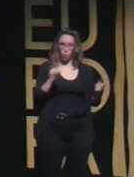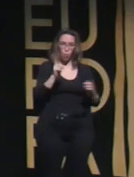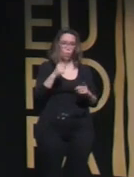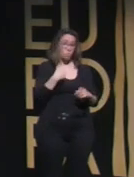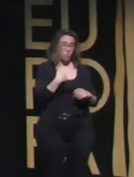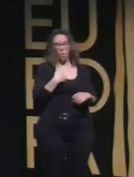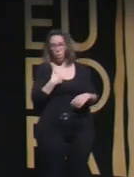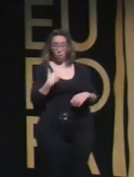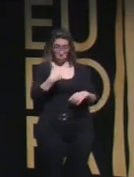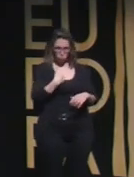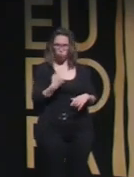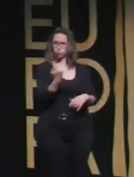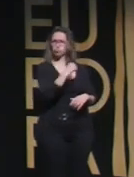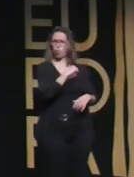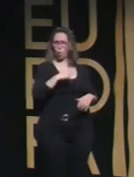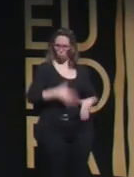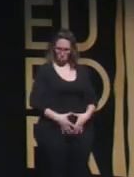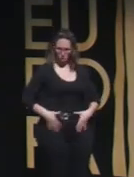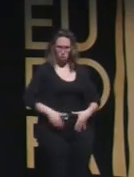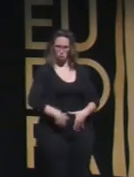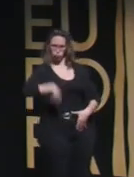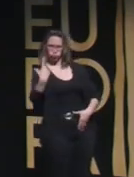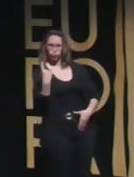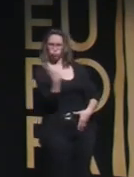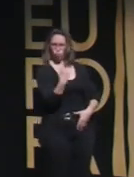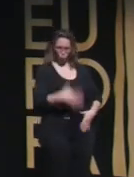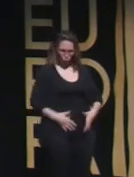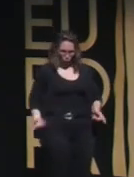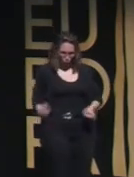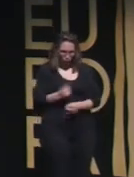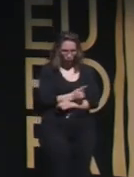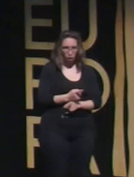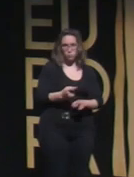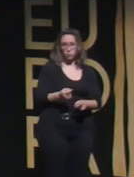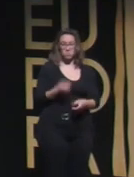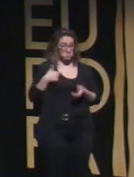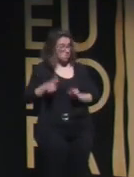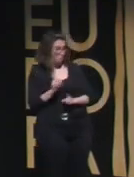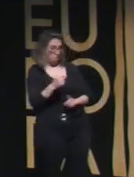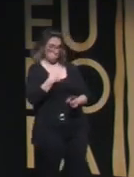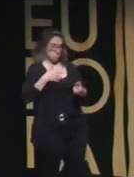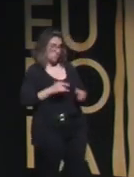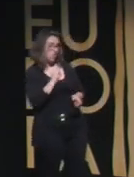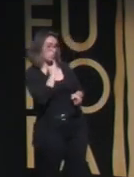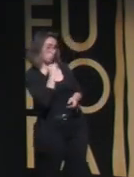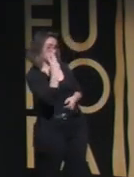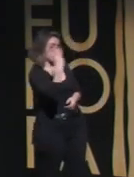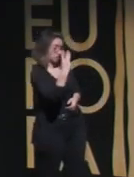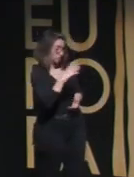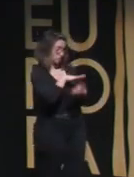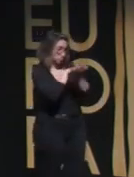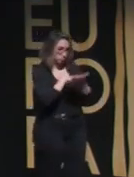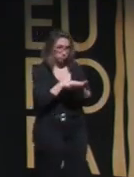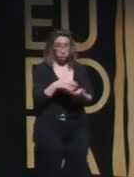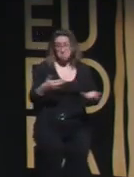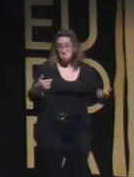mío ya se quita el pañal él solo, por la noche ya no lo coge. Digo, alguno va a empezar, mi hijo habla 3 idiomas, mi hijo... Digo, pues los míos han salido tonticos,